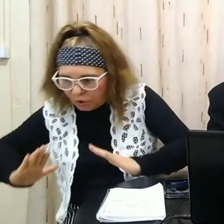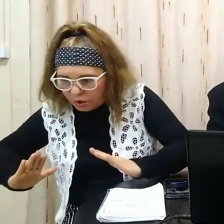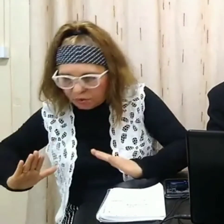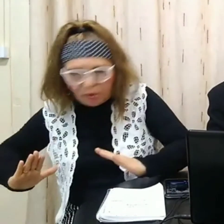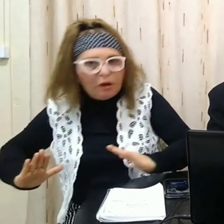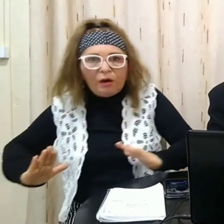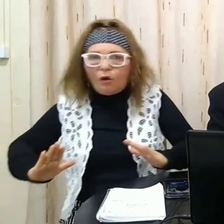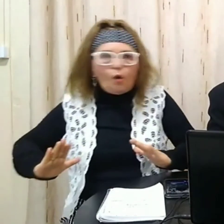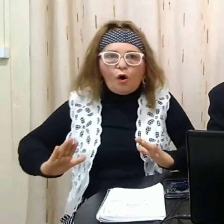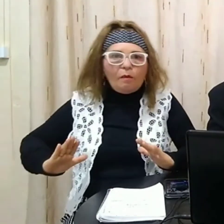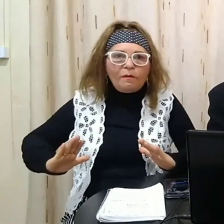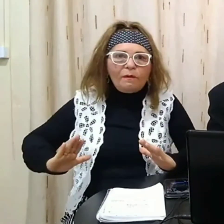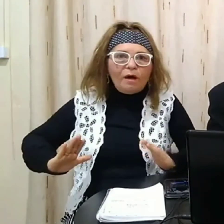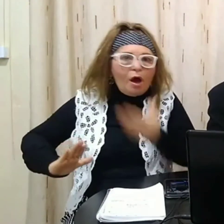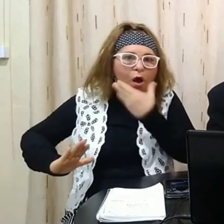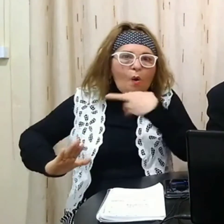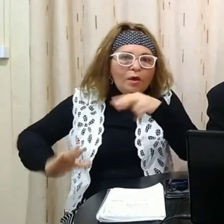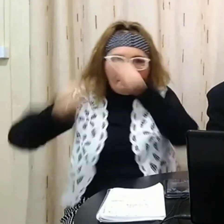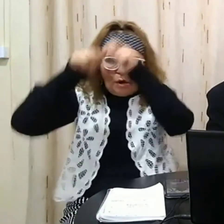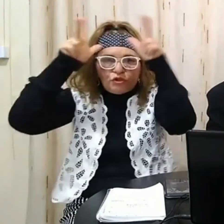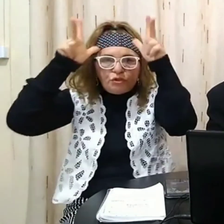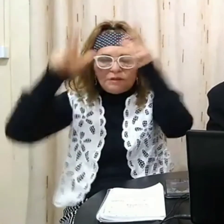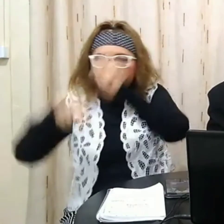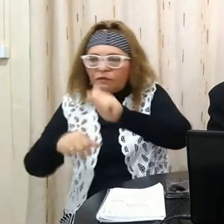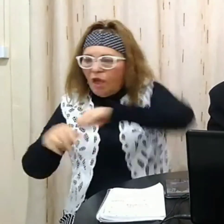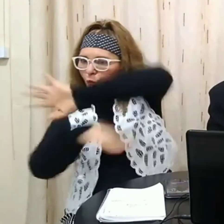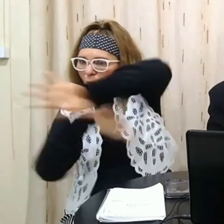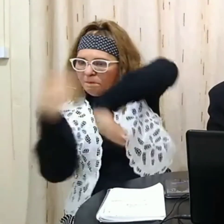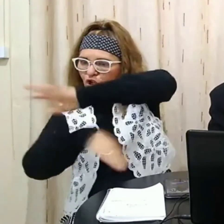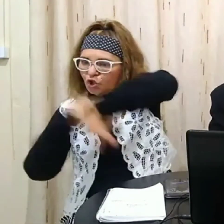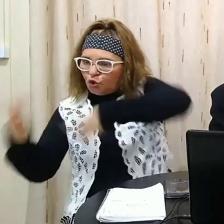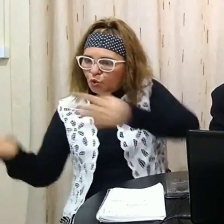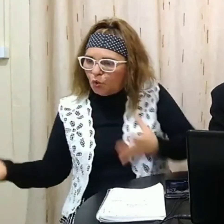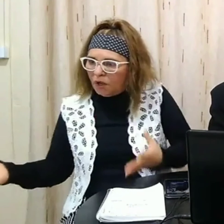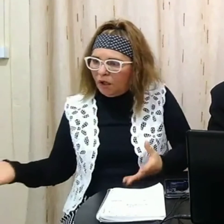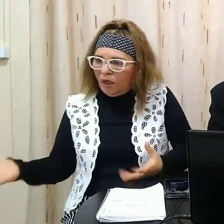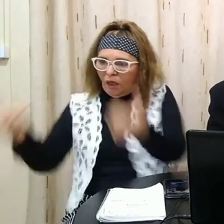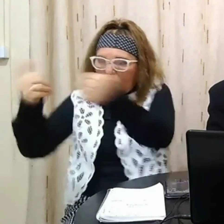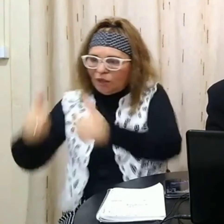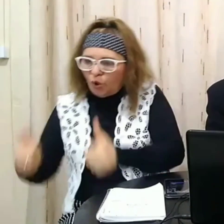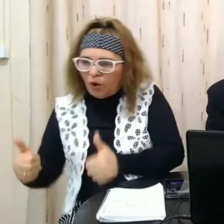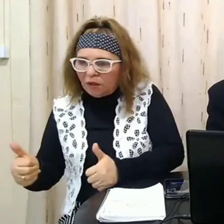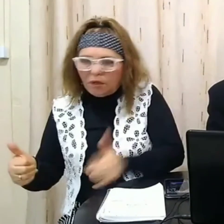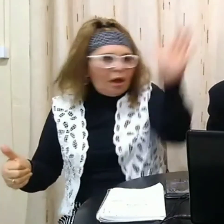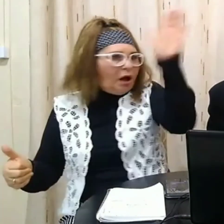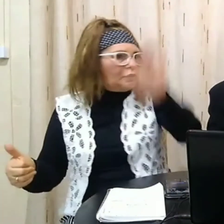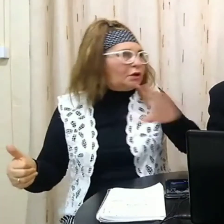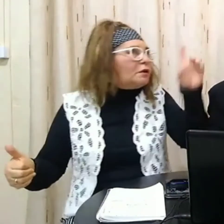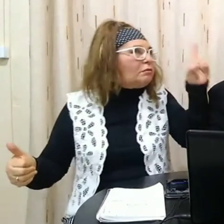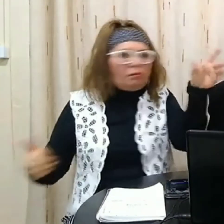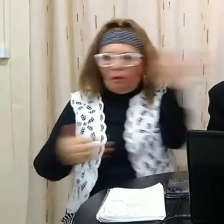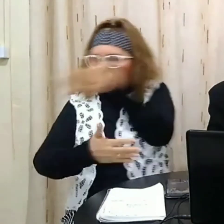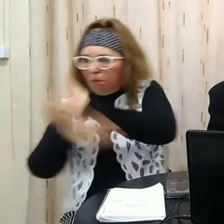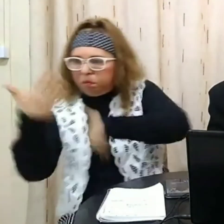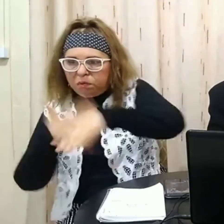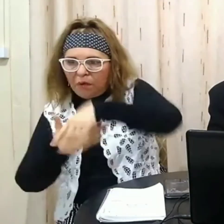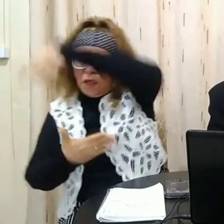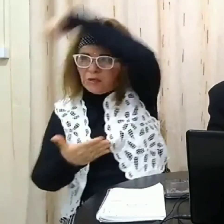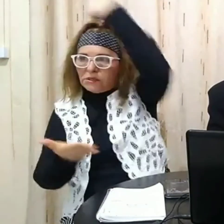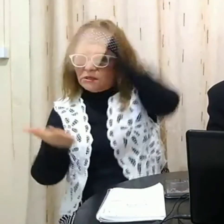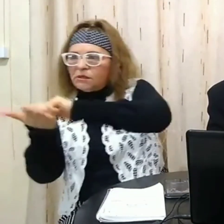Arão fez uma mistura aqui de idolatria com adoração a Deus. E ele diz, o povo diz, são